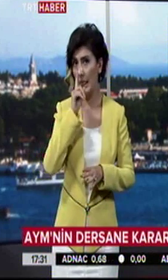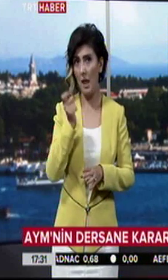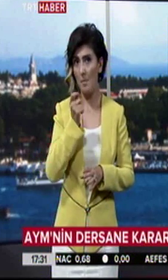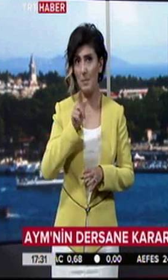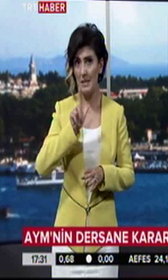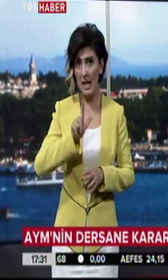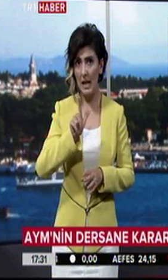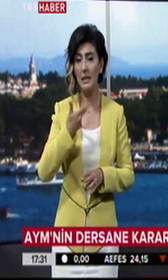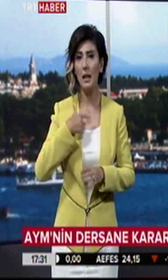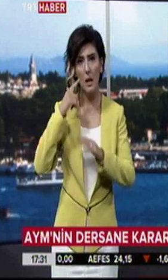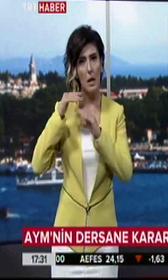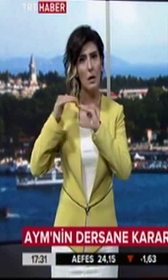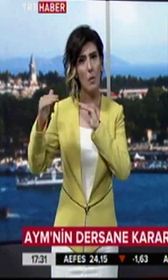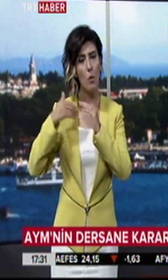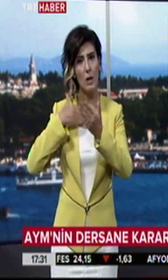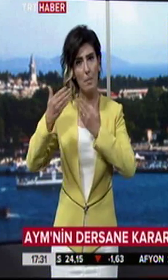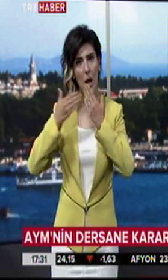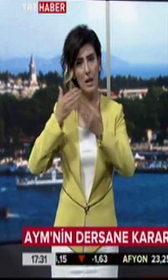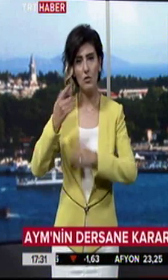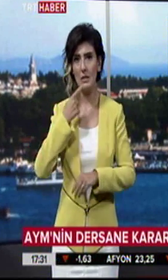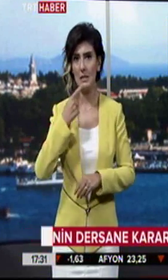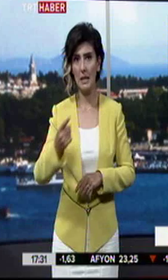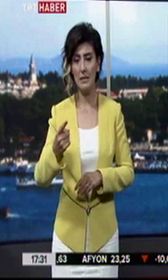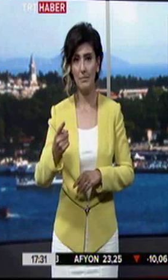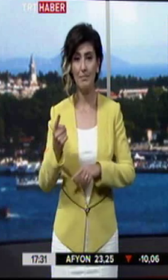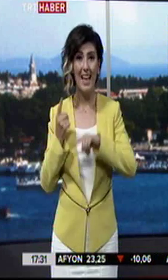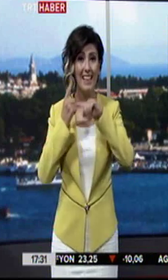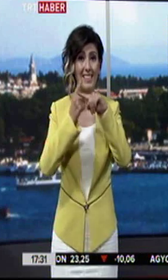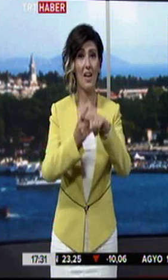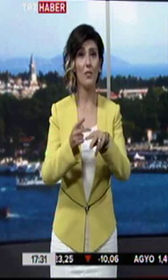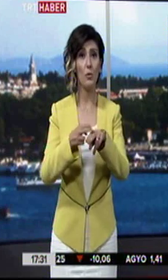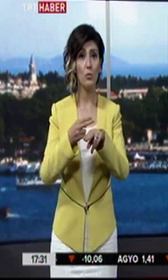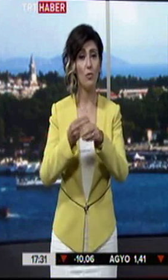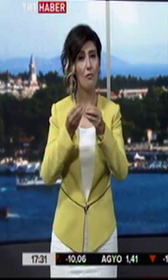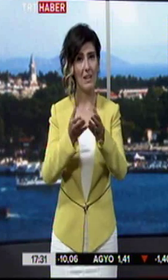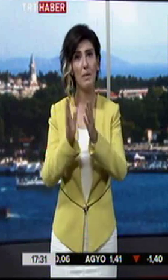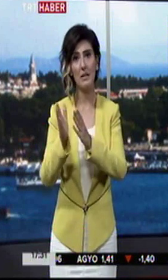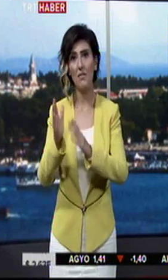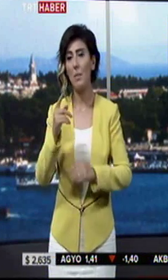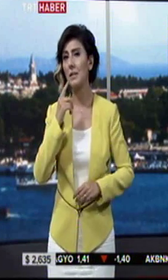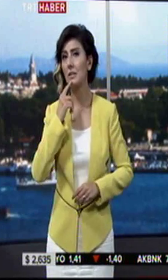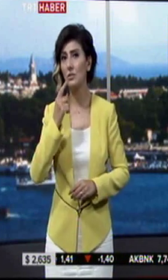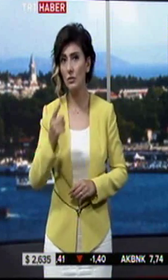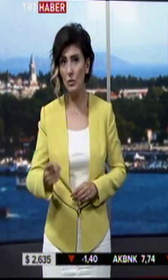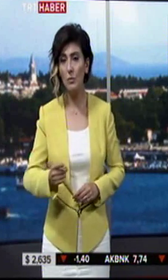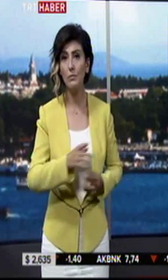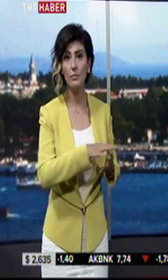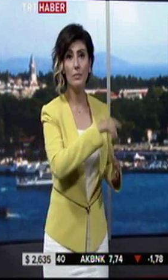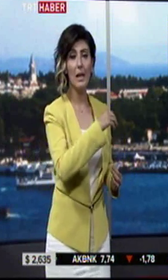gerektiğini kamuoyuyla paylaşırız." dedi. Takviye kurslarının verilmeye devam edileceğini de ifade eden Bakan Avcı,